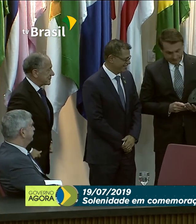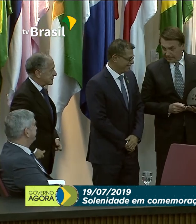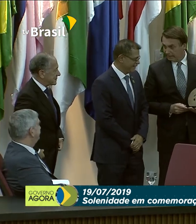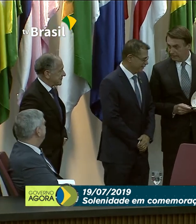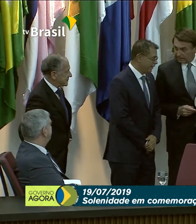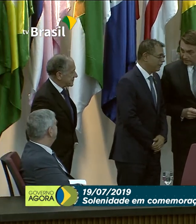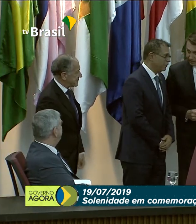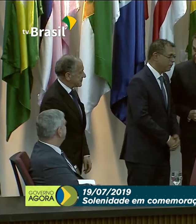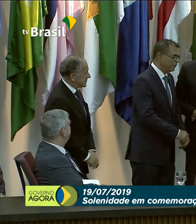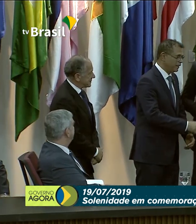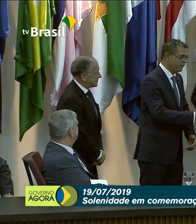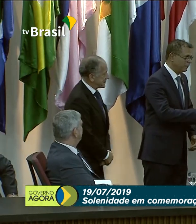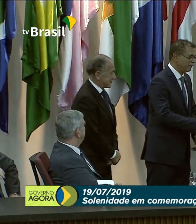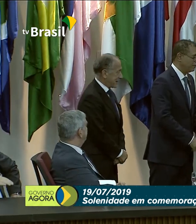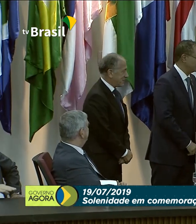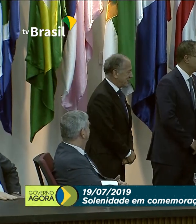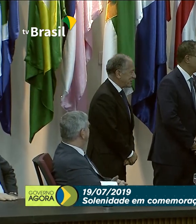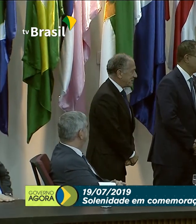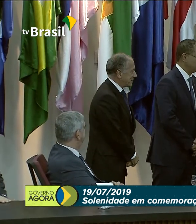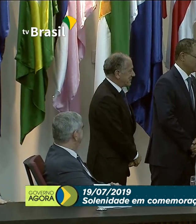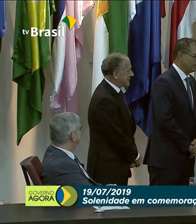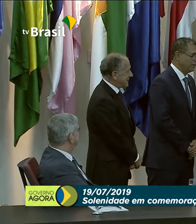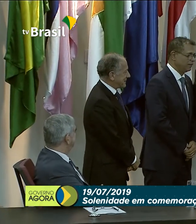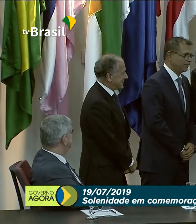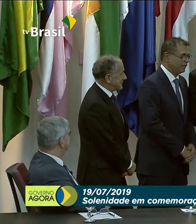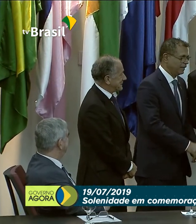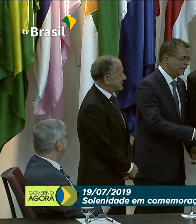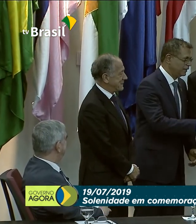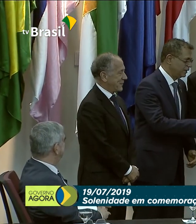pelo secretário-geral Walter Feldman.